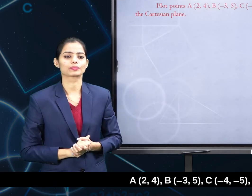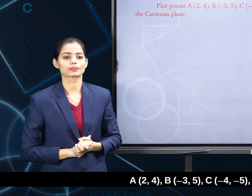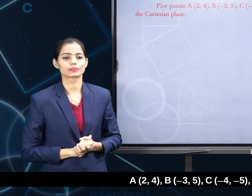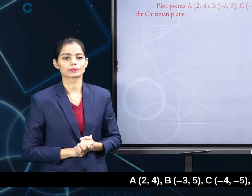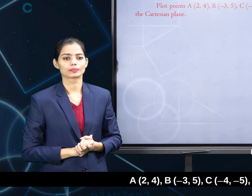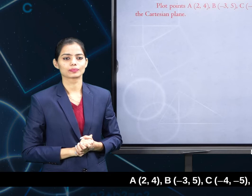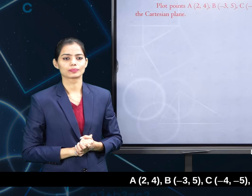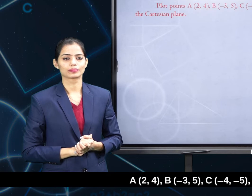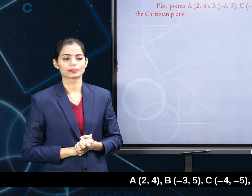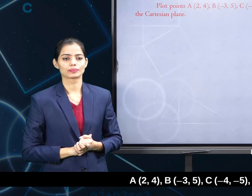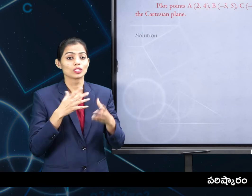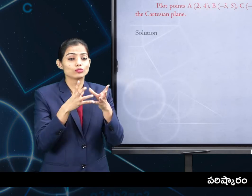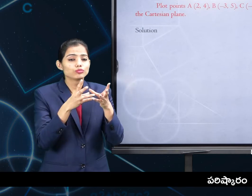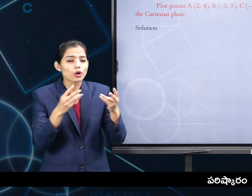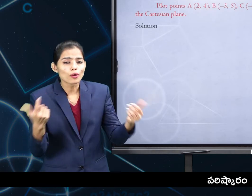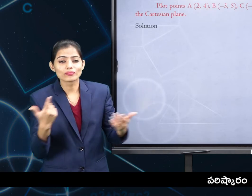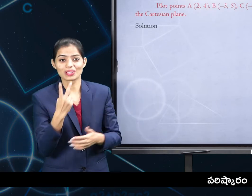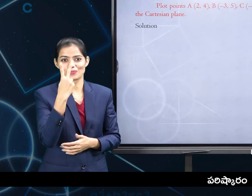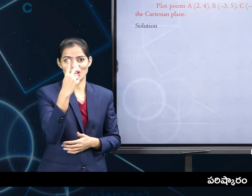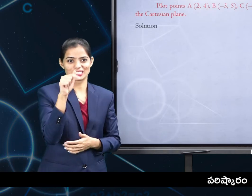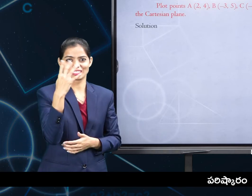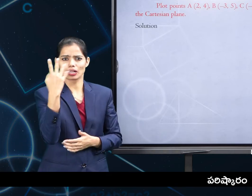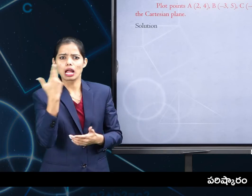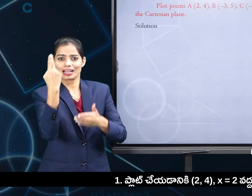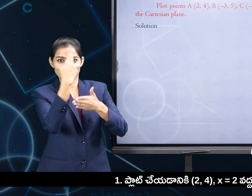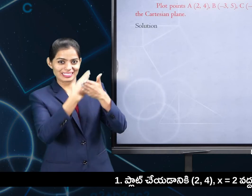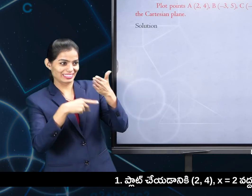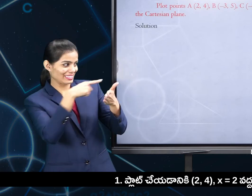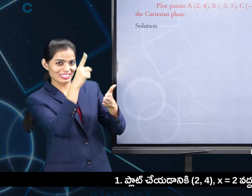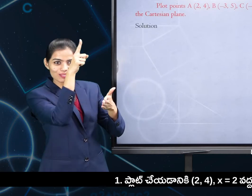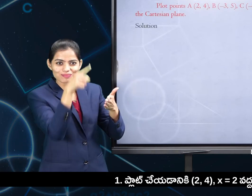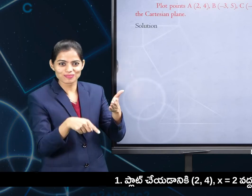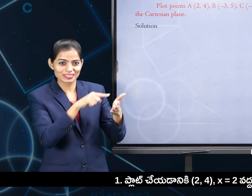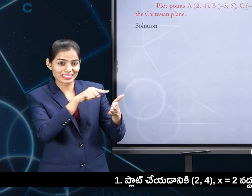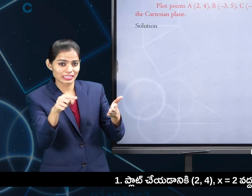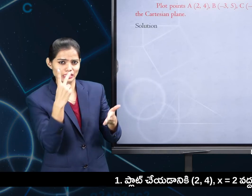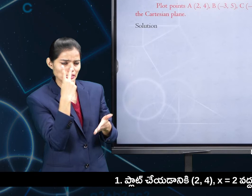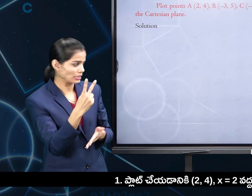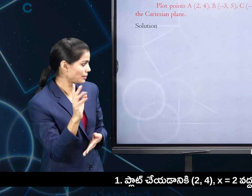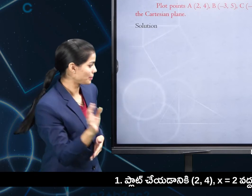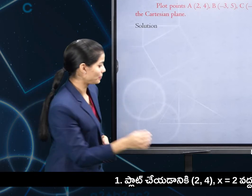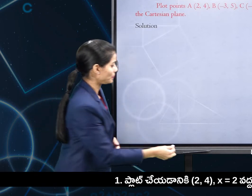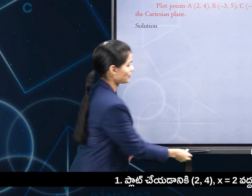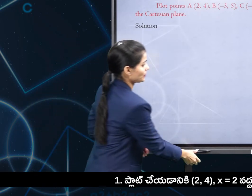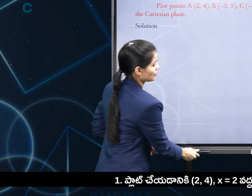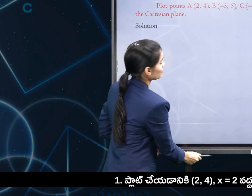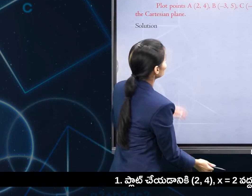-2. పరిష్కారం: 1. ఫ్లాట్ చేయడానికి 2, 4